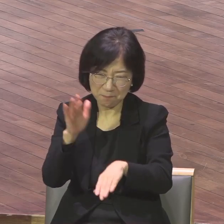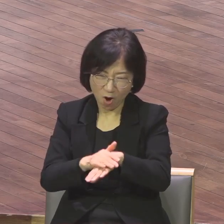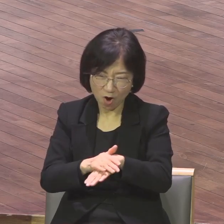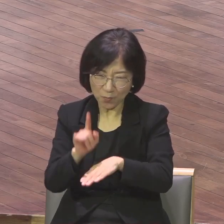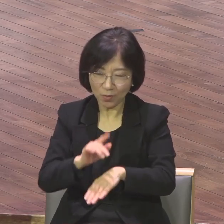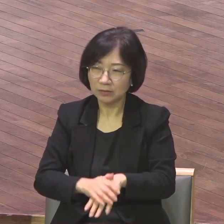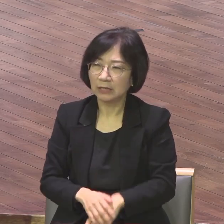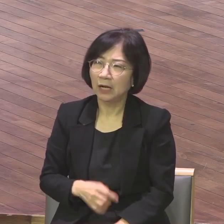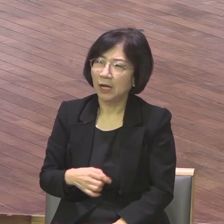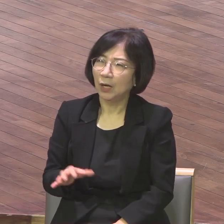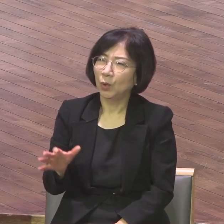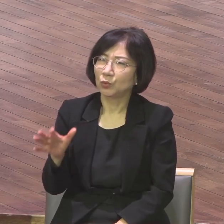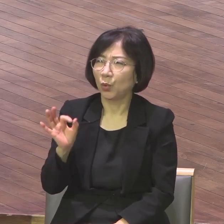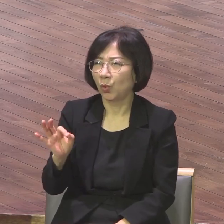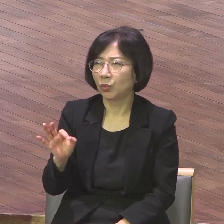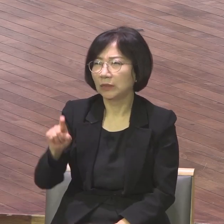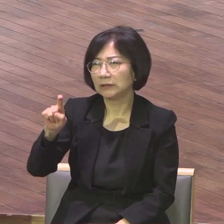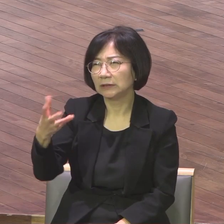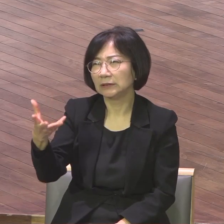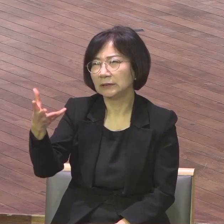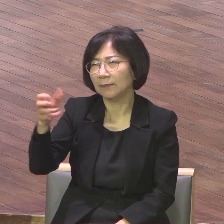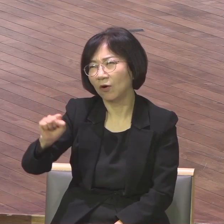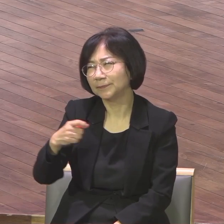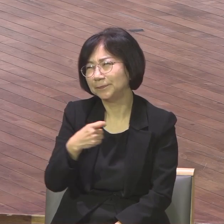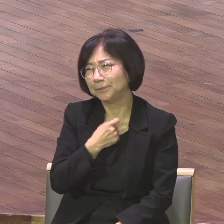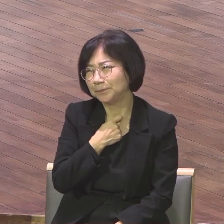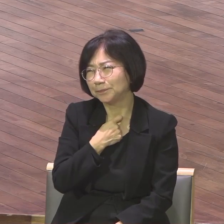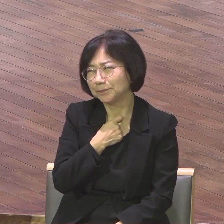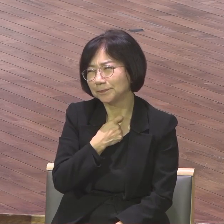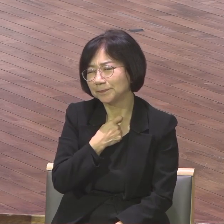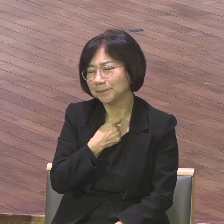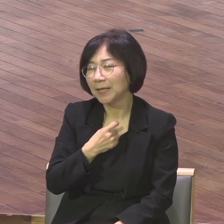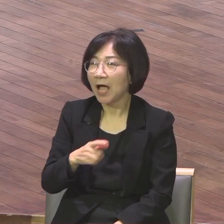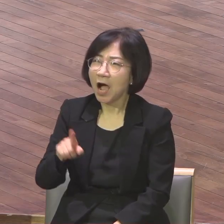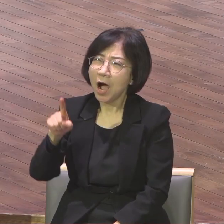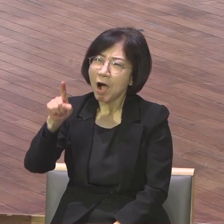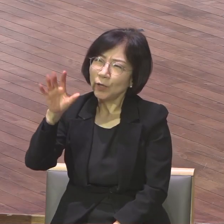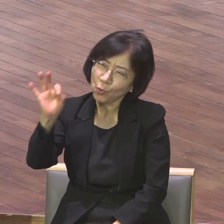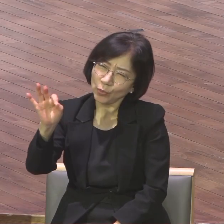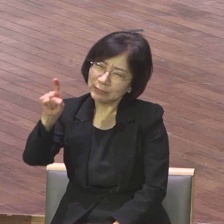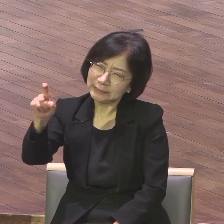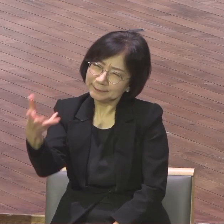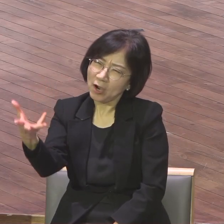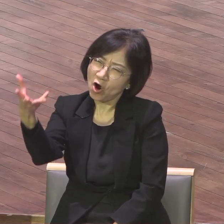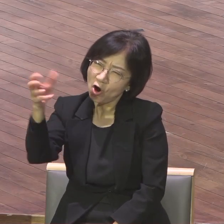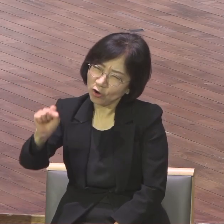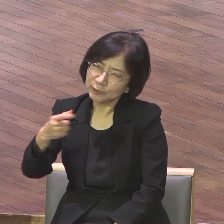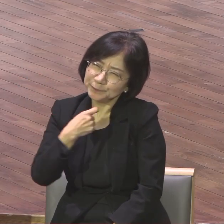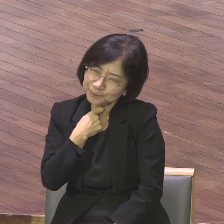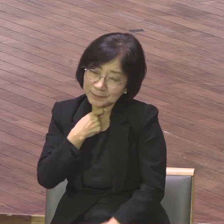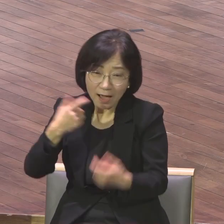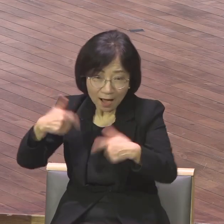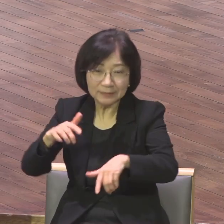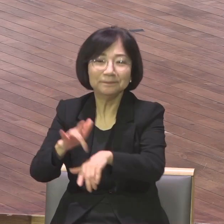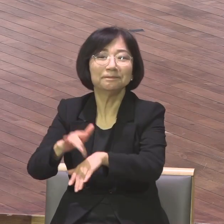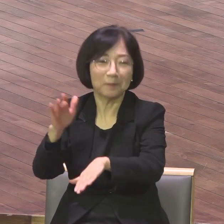나는 돈 10억만 딱 확보되면 아무 일도 안 할 거다. 10억만 확보되면 나는 이제부터